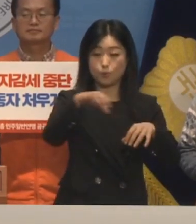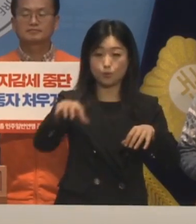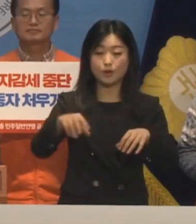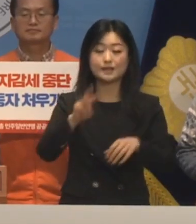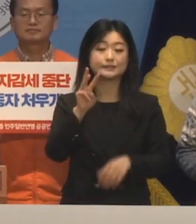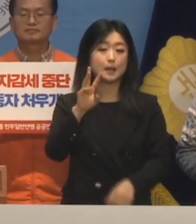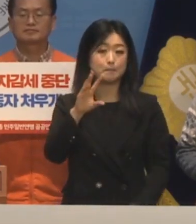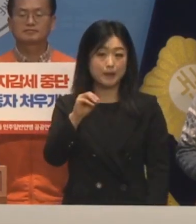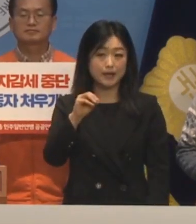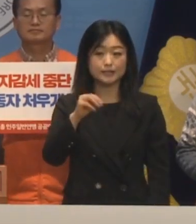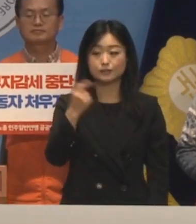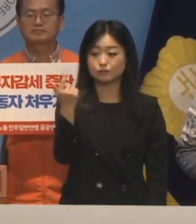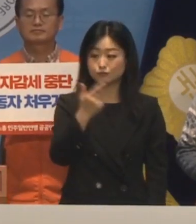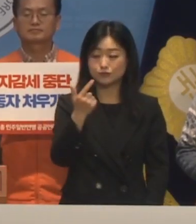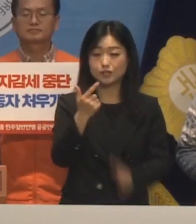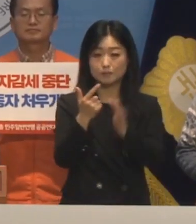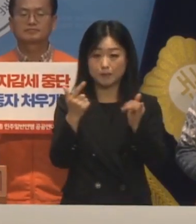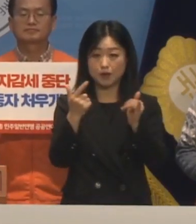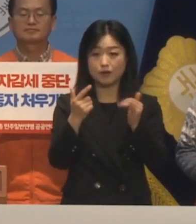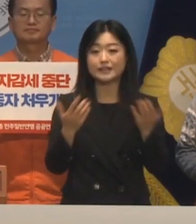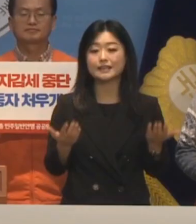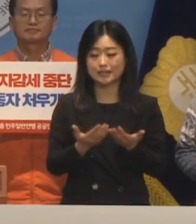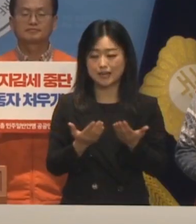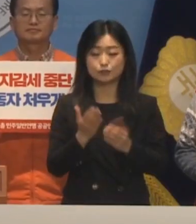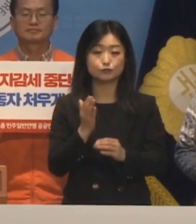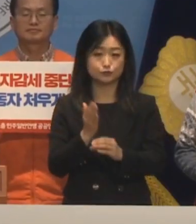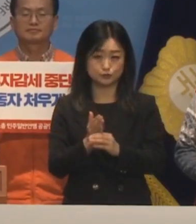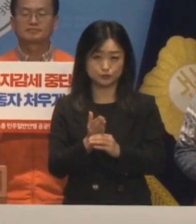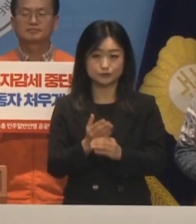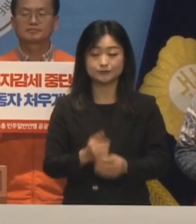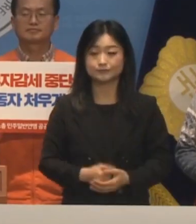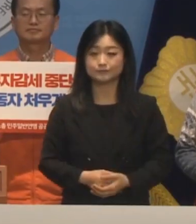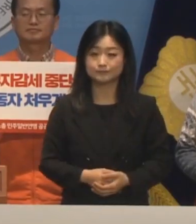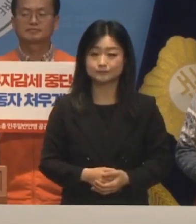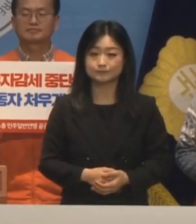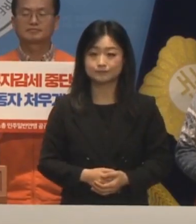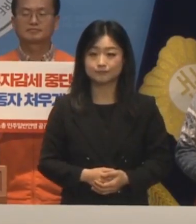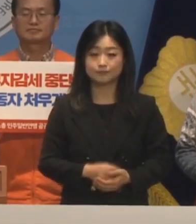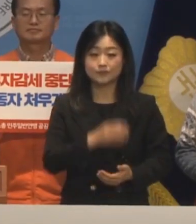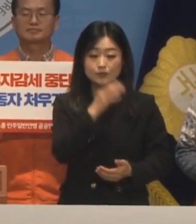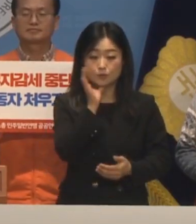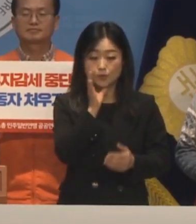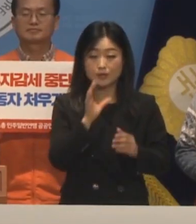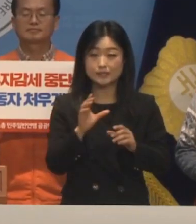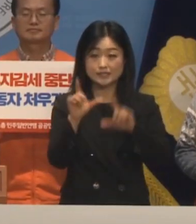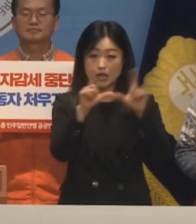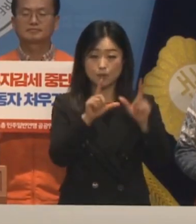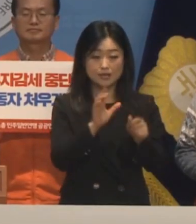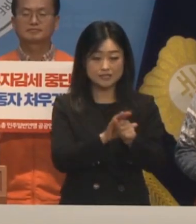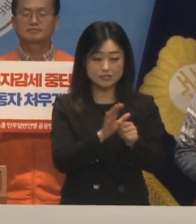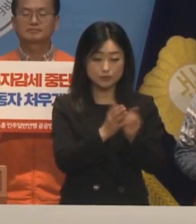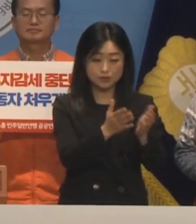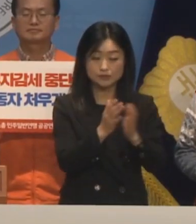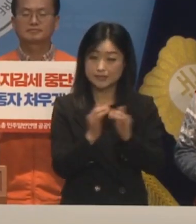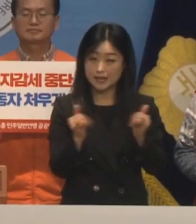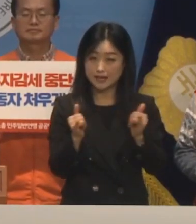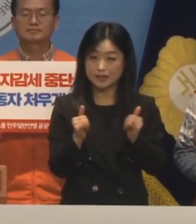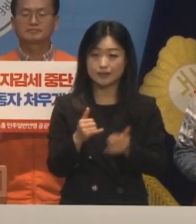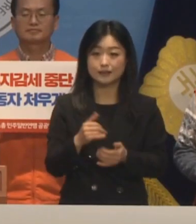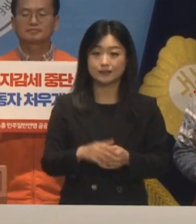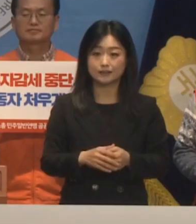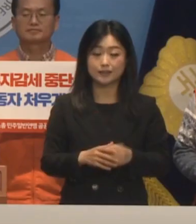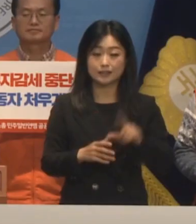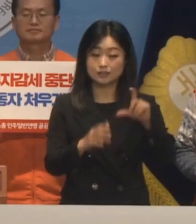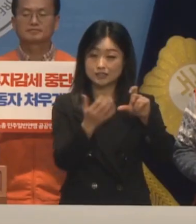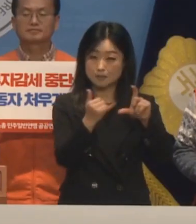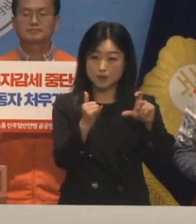약 3만 6천여 명이 일을 하고 있는 대표적인 노인 돌봄 직종입니다. 노인생활지원사는 15분의 홀로 사는